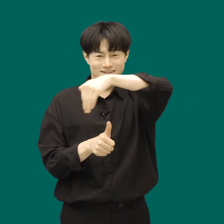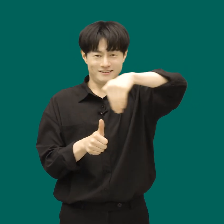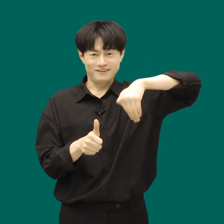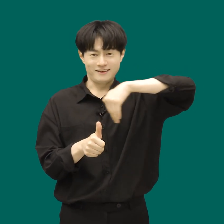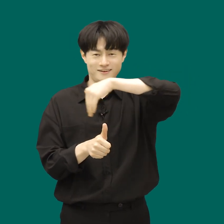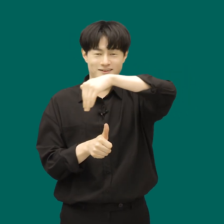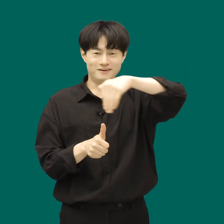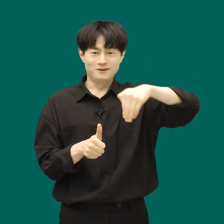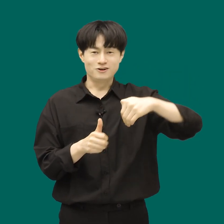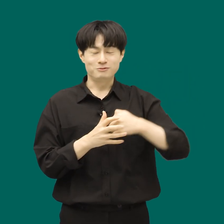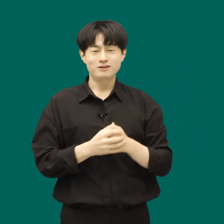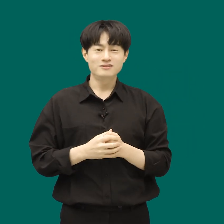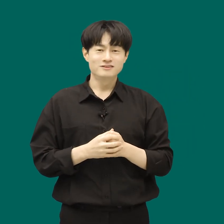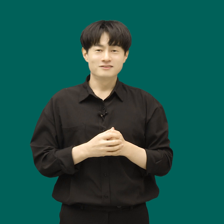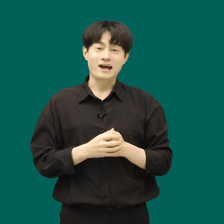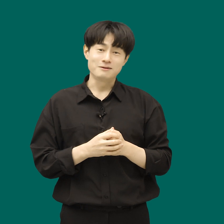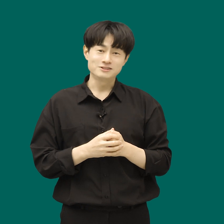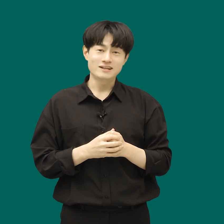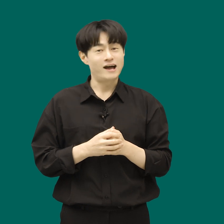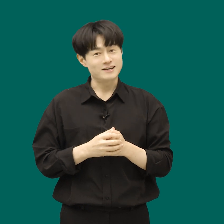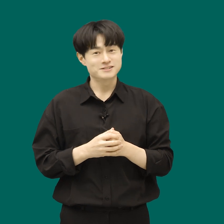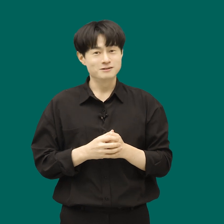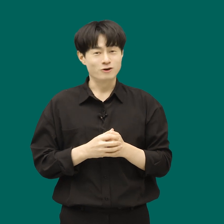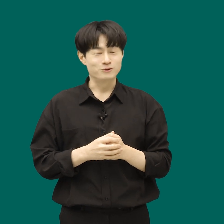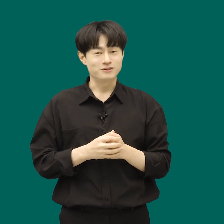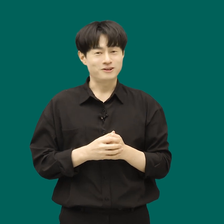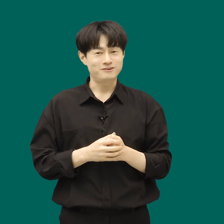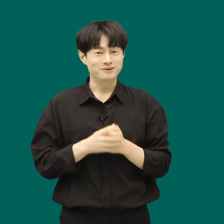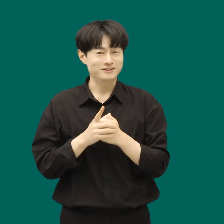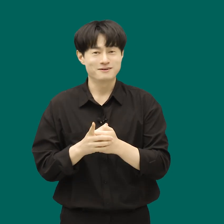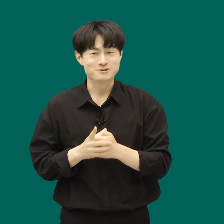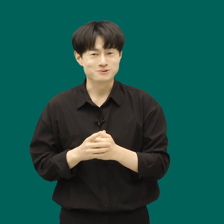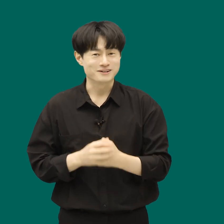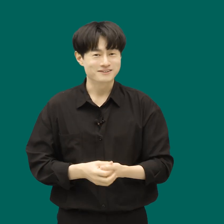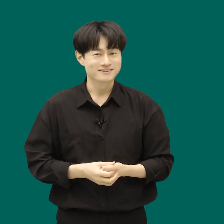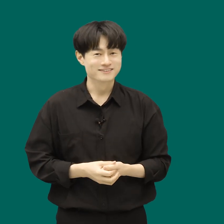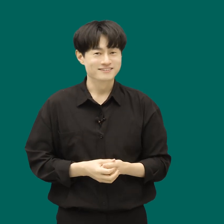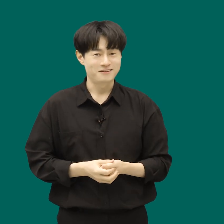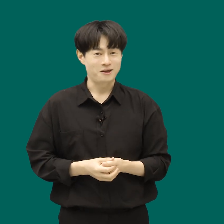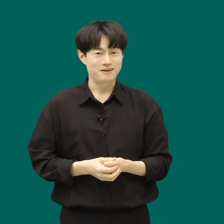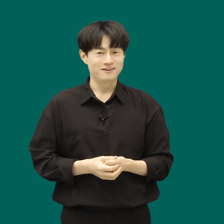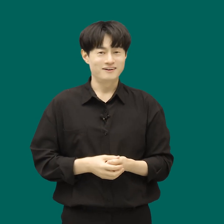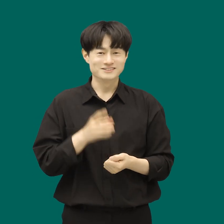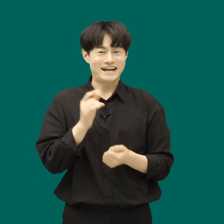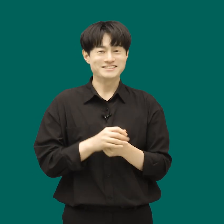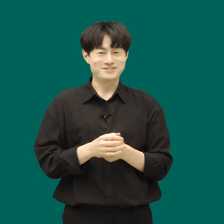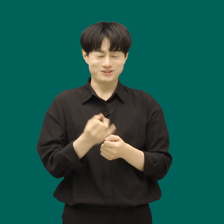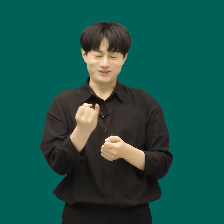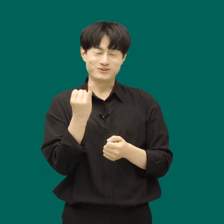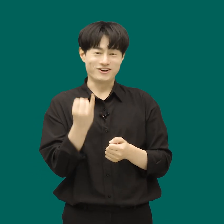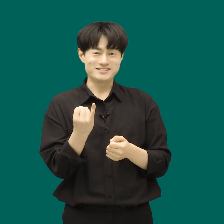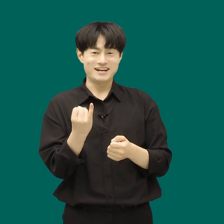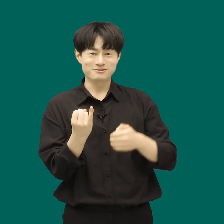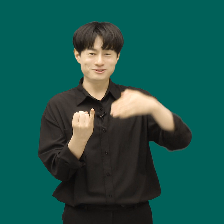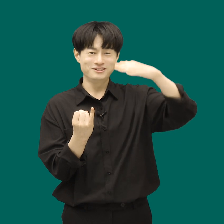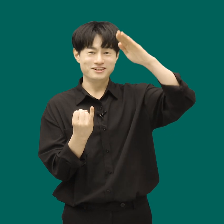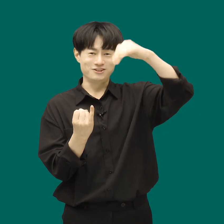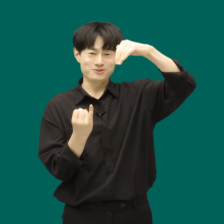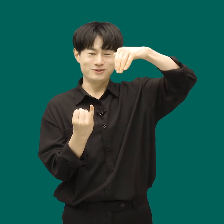네. 그러면 다음은 아가씨를 배워볼 텐데요. 어떻게 하면 좋을까요? 네. 이제 아시겠죠? 우리 여자하고 기역손